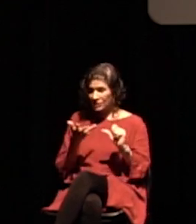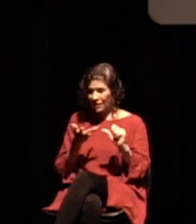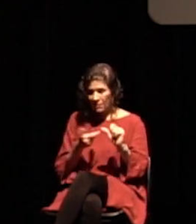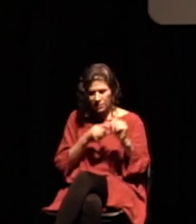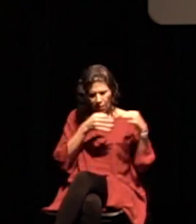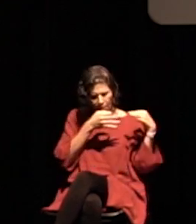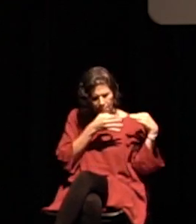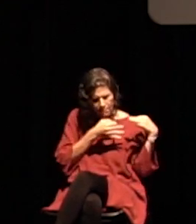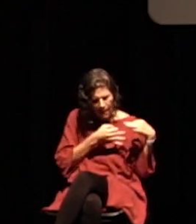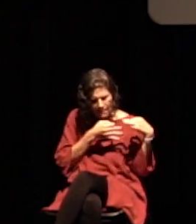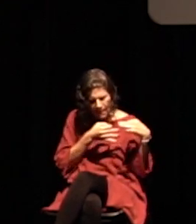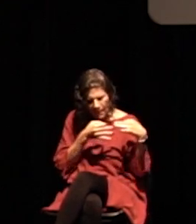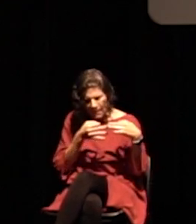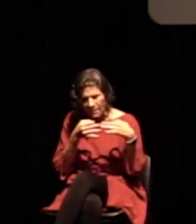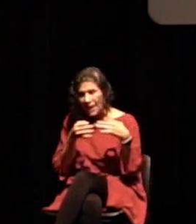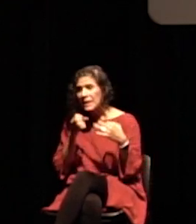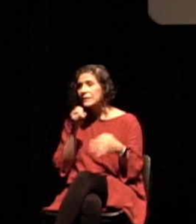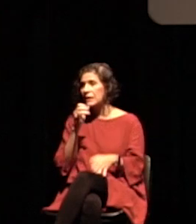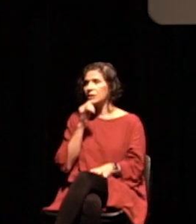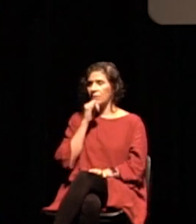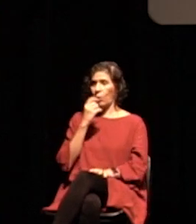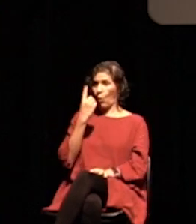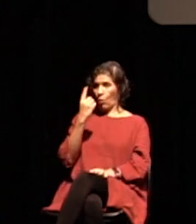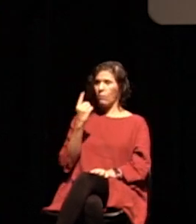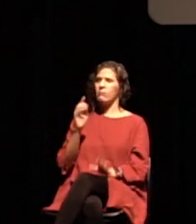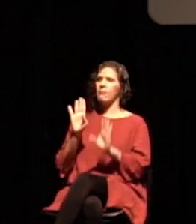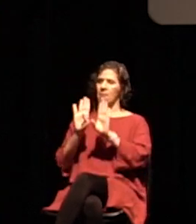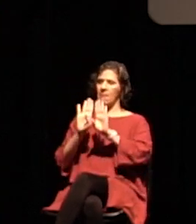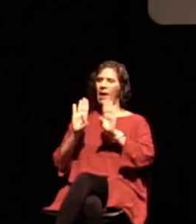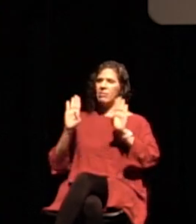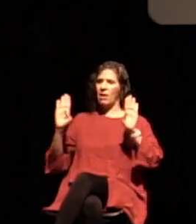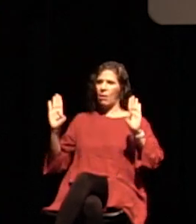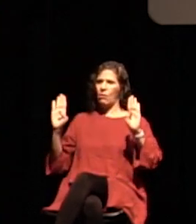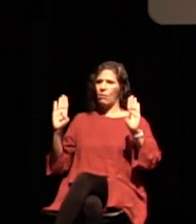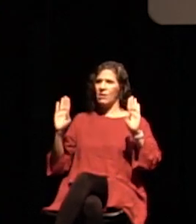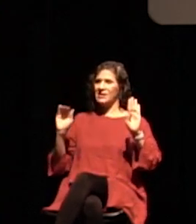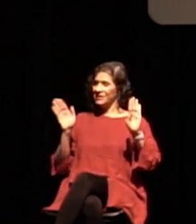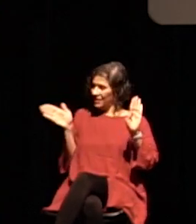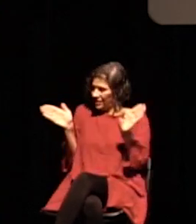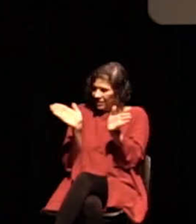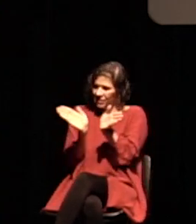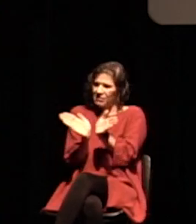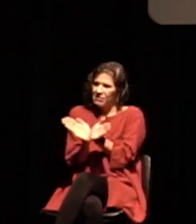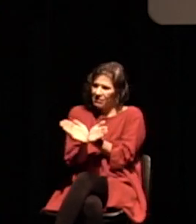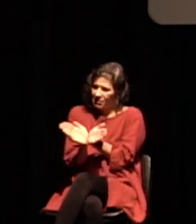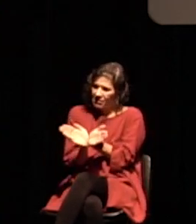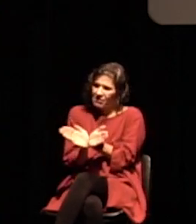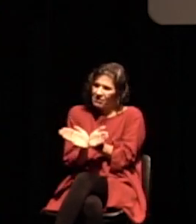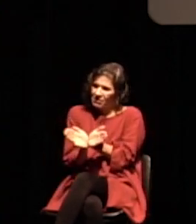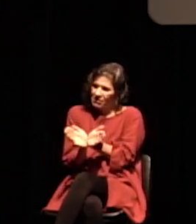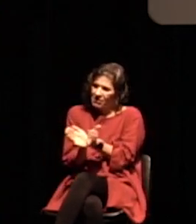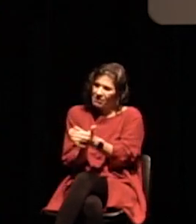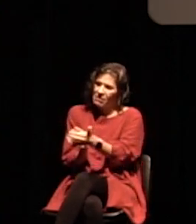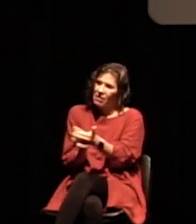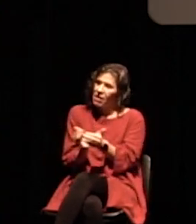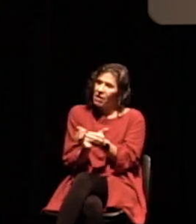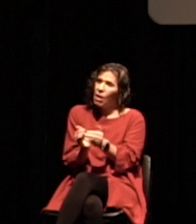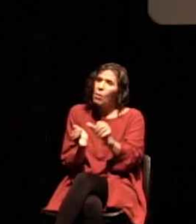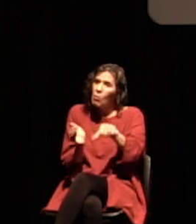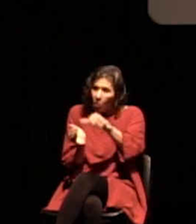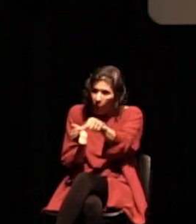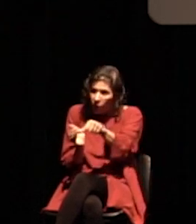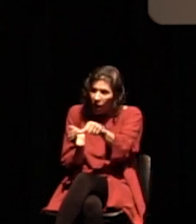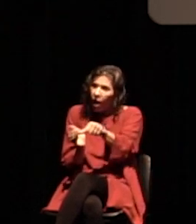muda o ângulo de um painel, enfim, na ponta, na extremidade da exposição, numa das extremidades,